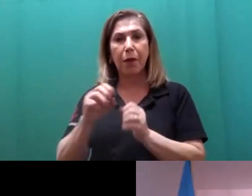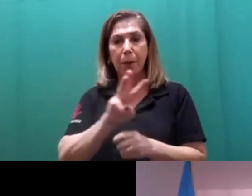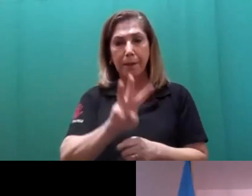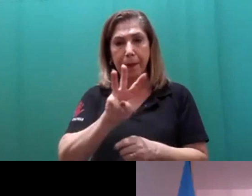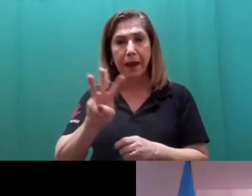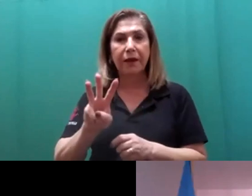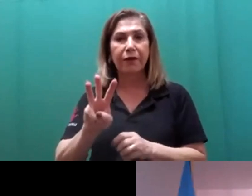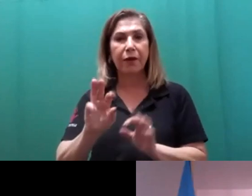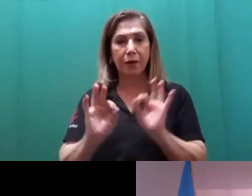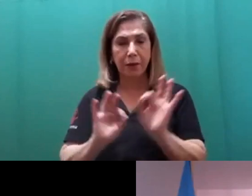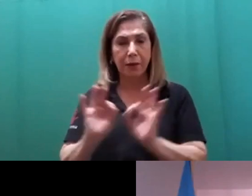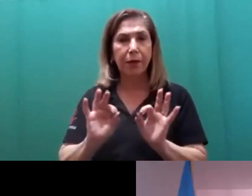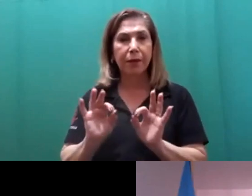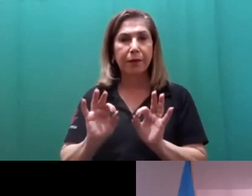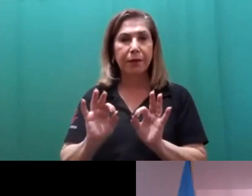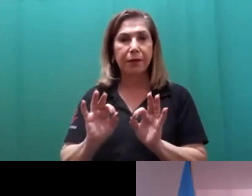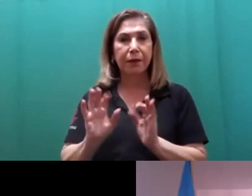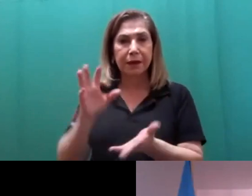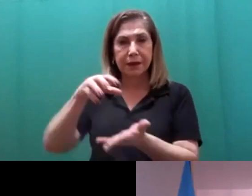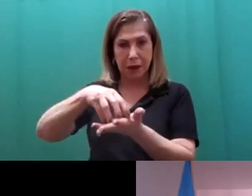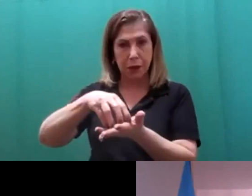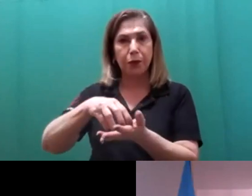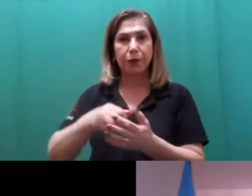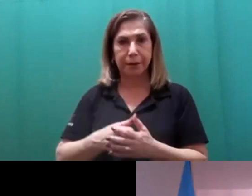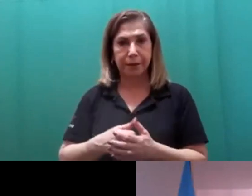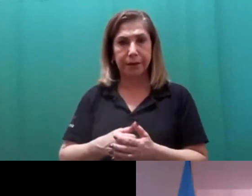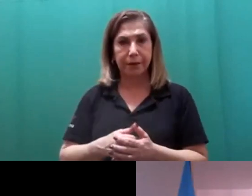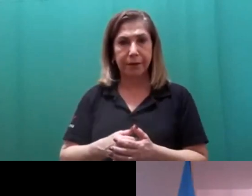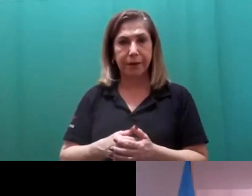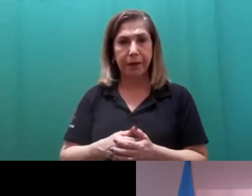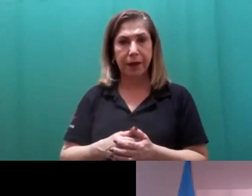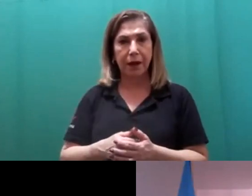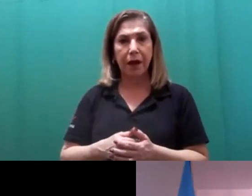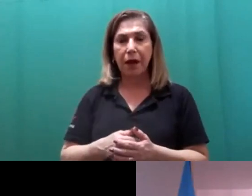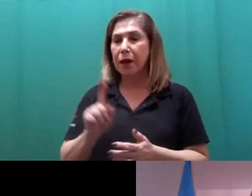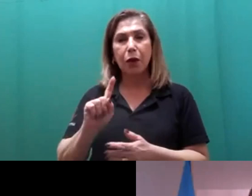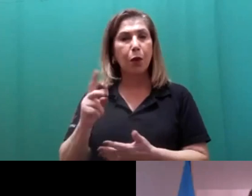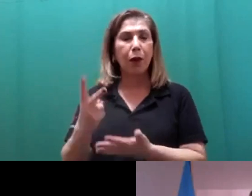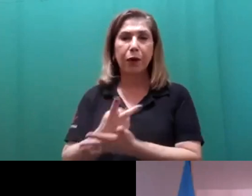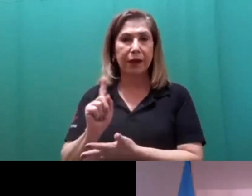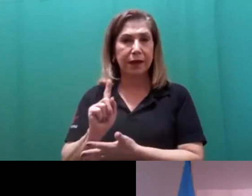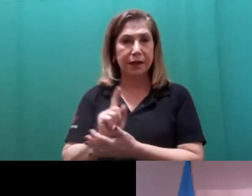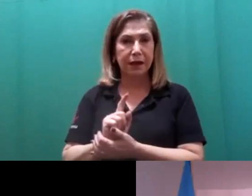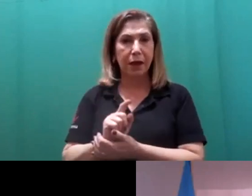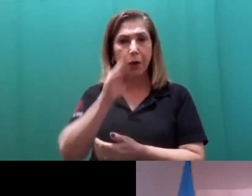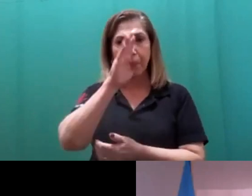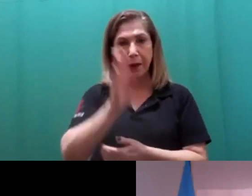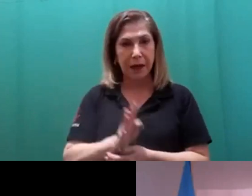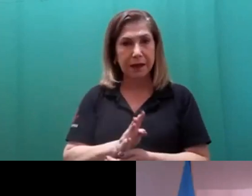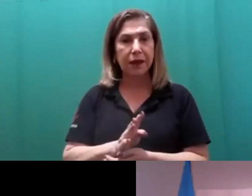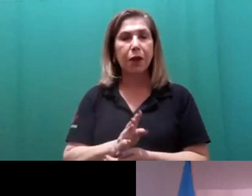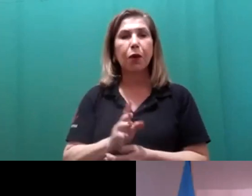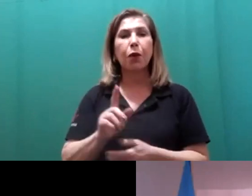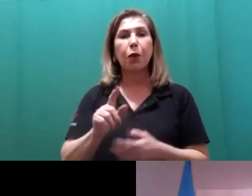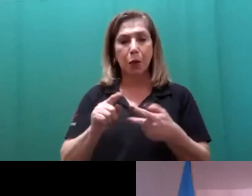plano eurocêntrico. E isso não aconteceu. O gobierno de Brasil, de Colombia y de